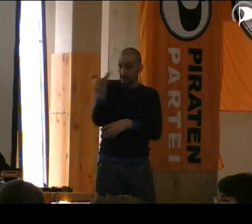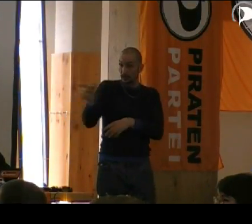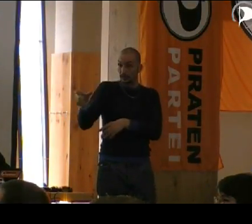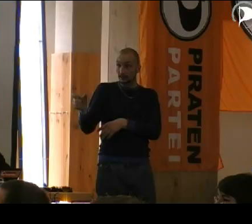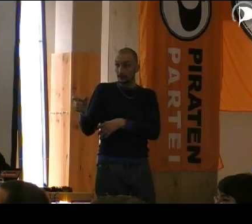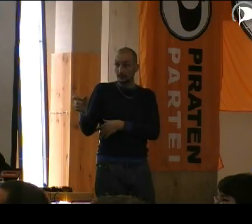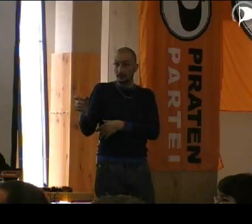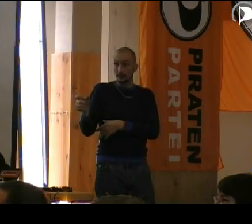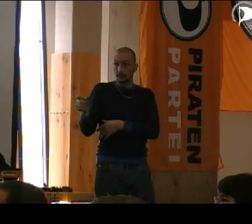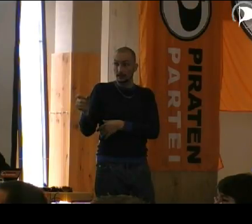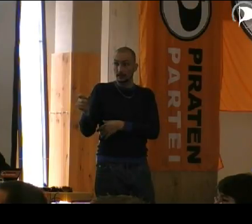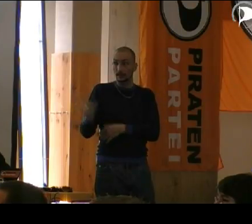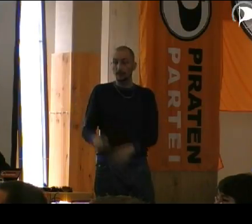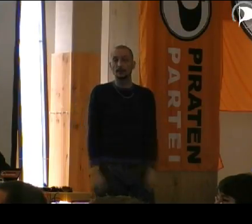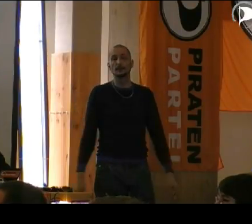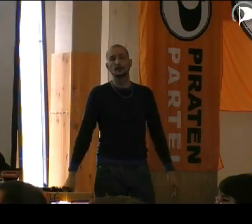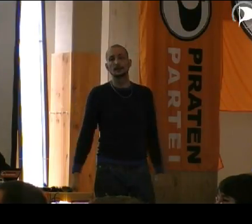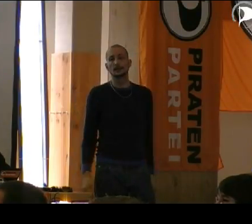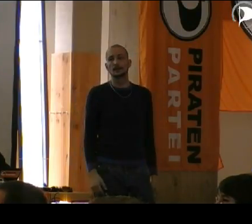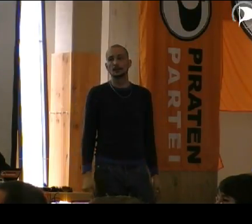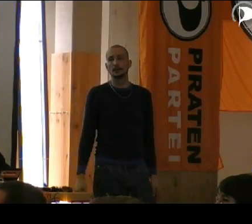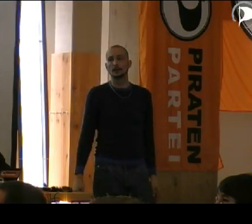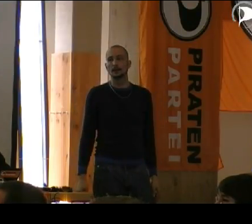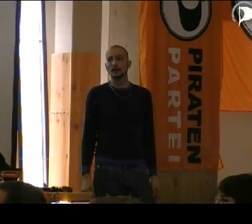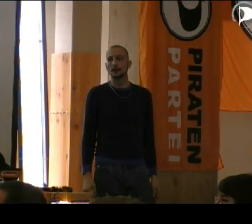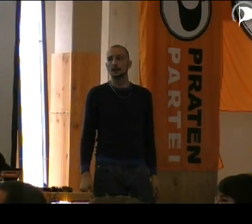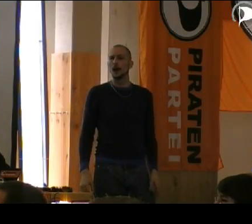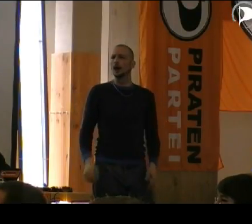wahlleiters er bestellte